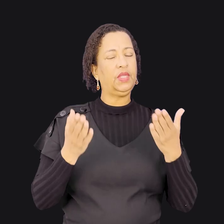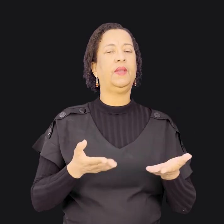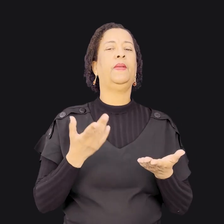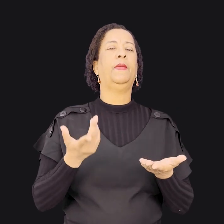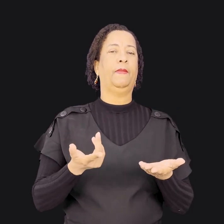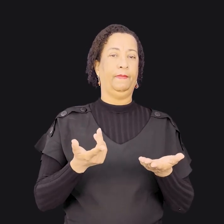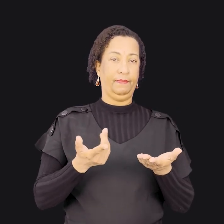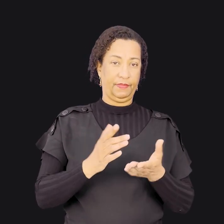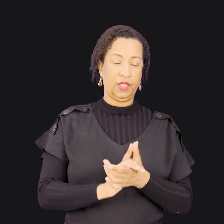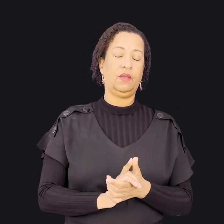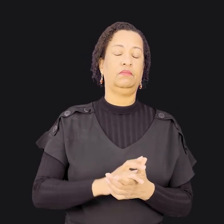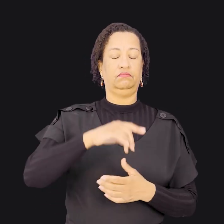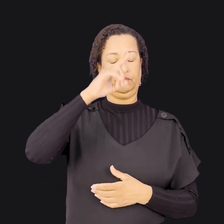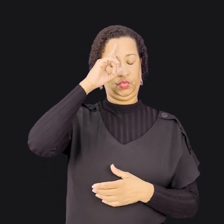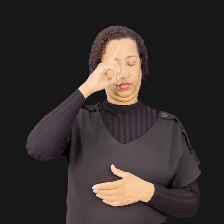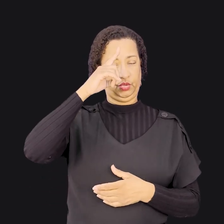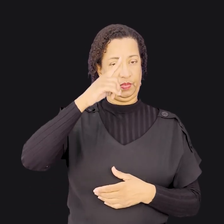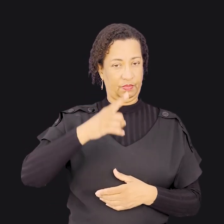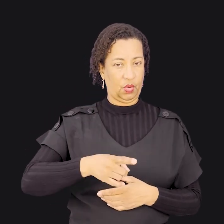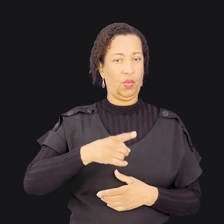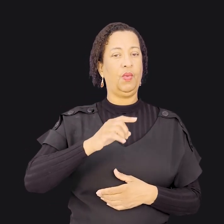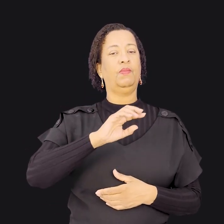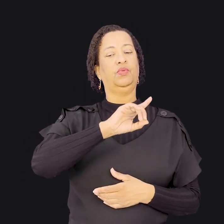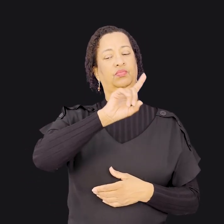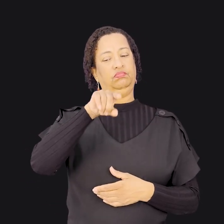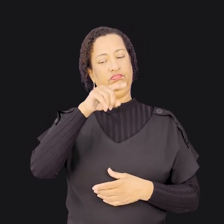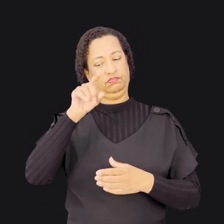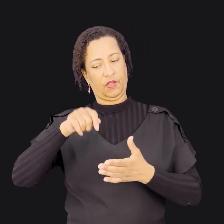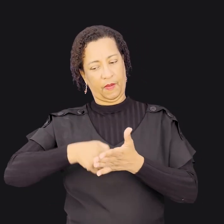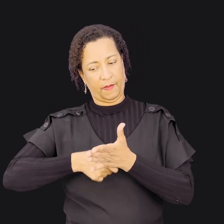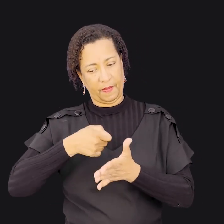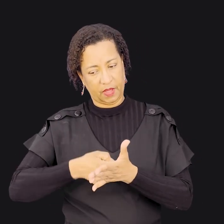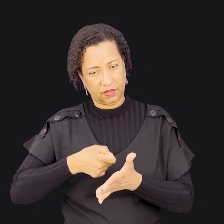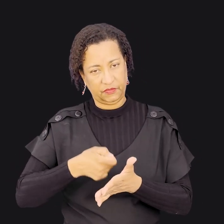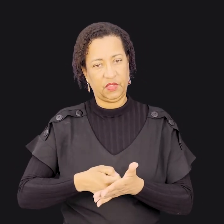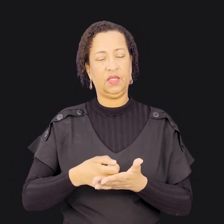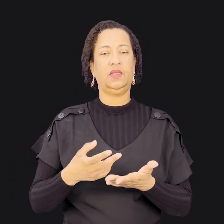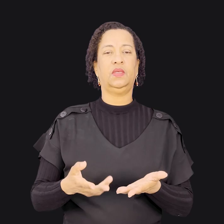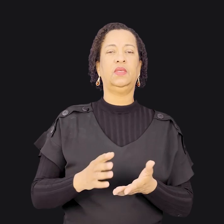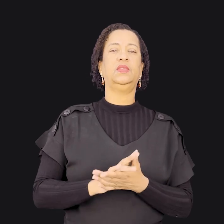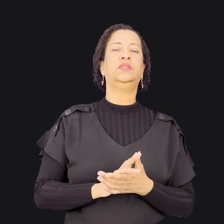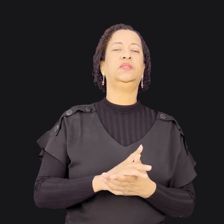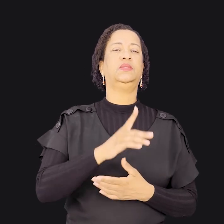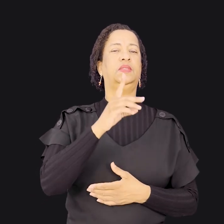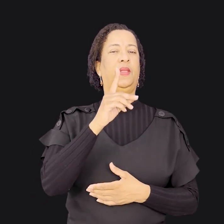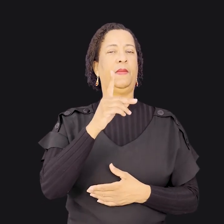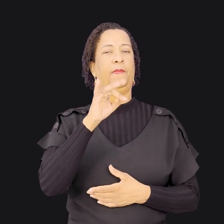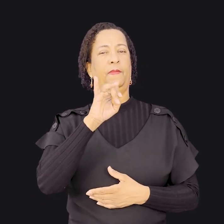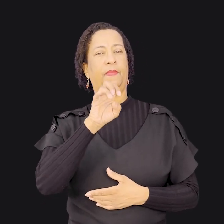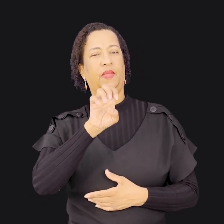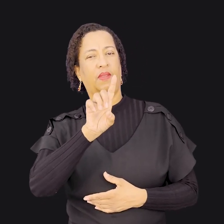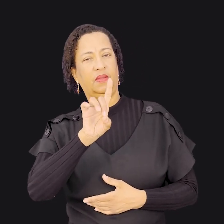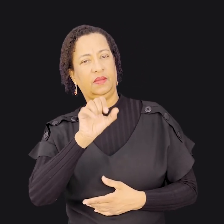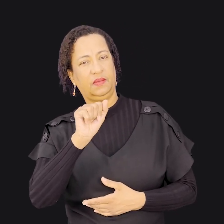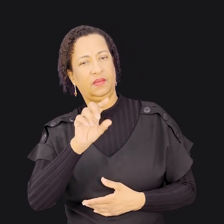ao conhecimento o domínio próprio, ao domínio próprio a perseverança a piedade, a piedade